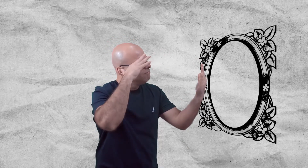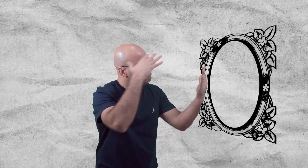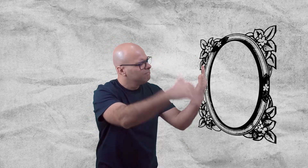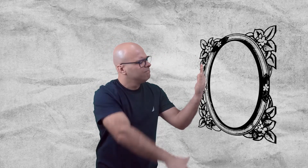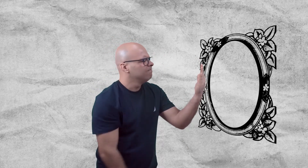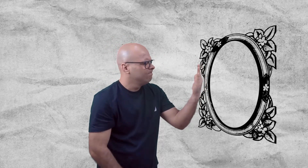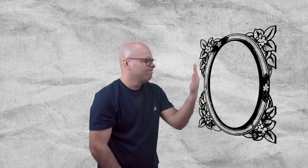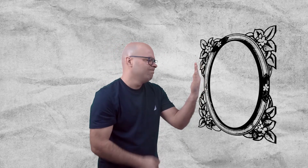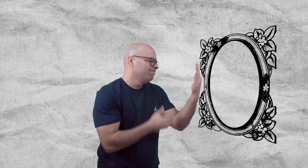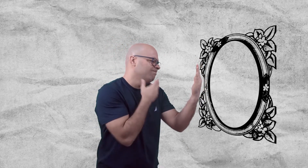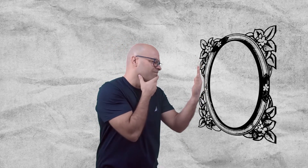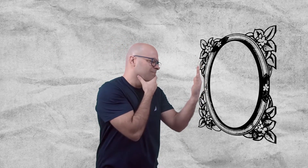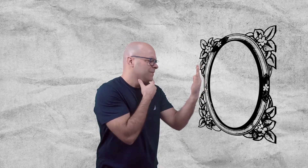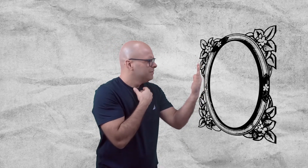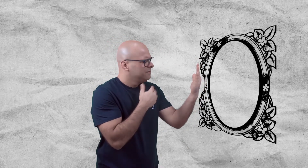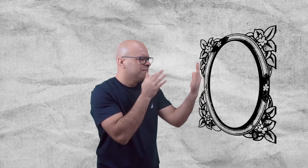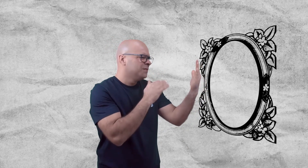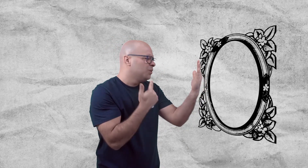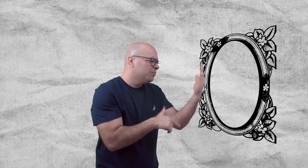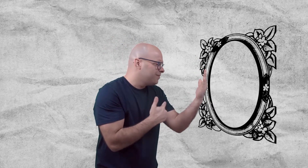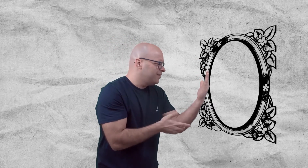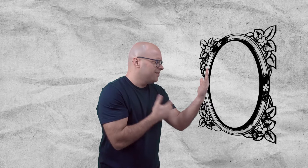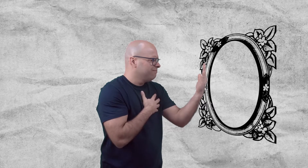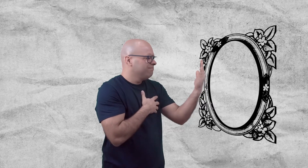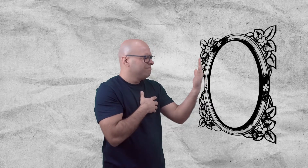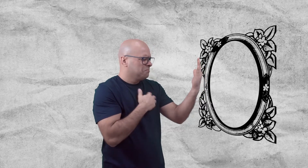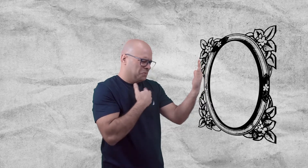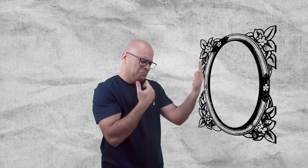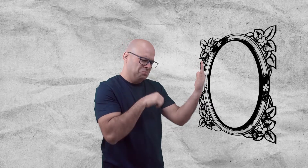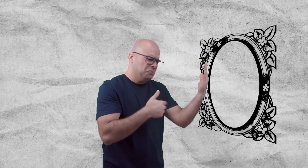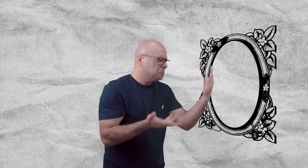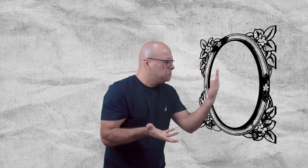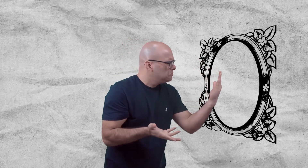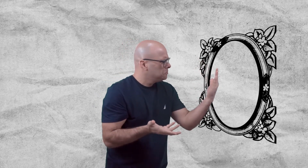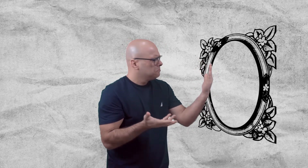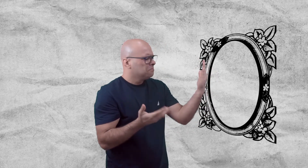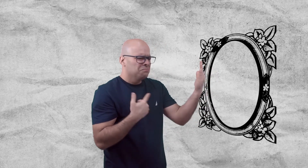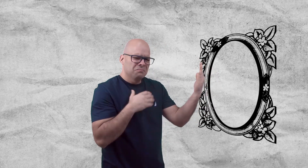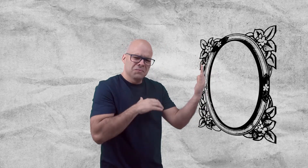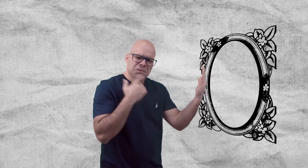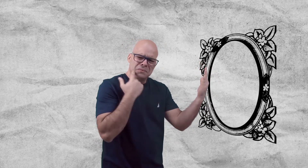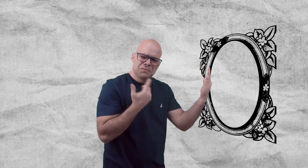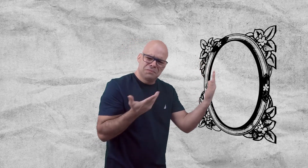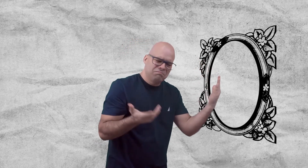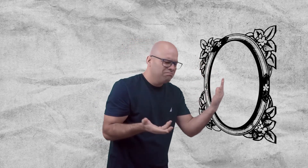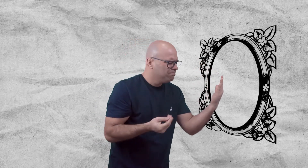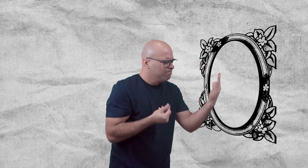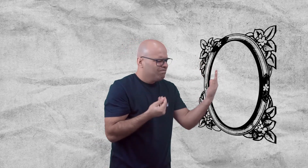Eu não estou feliz, não me sinto bem. Meu marido é surdo, sim,